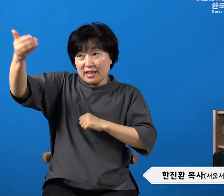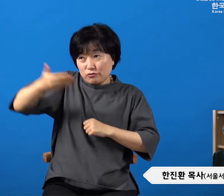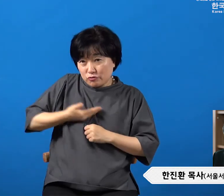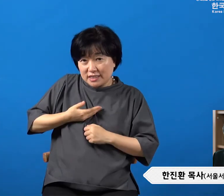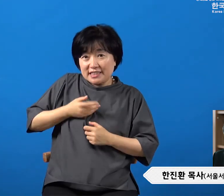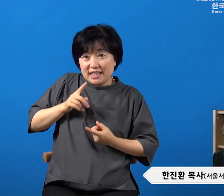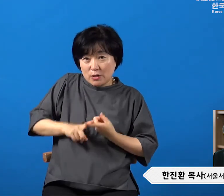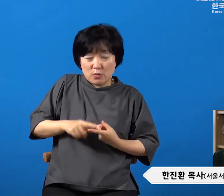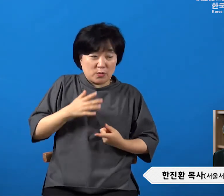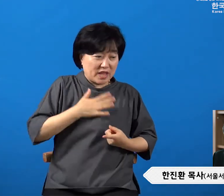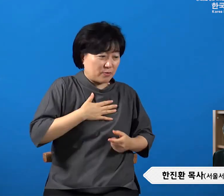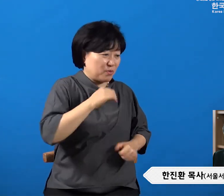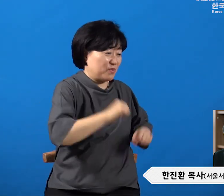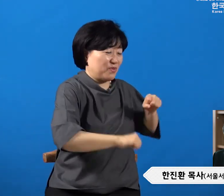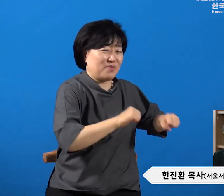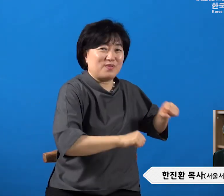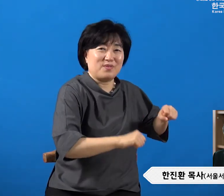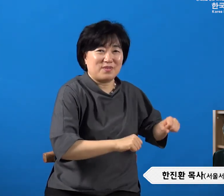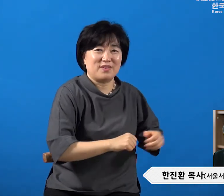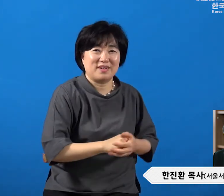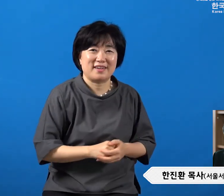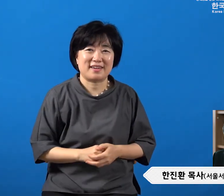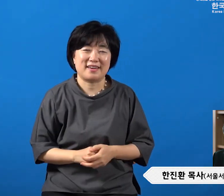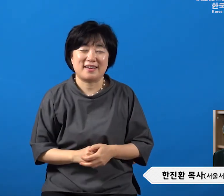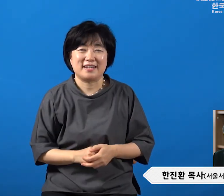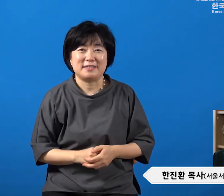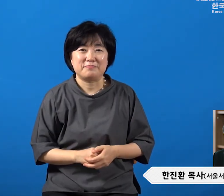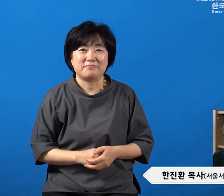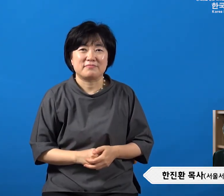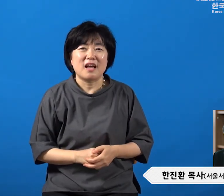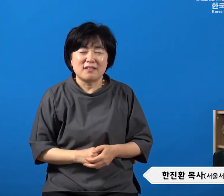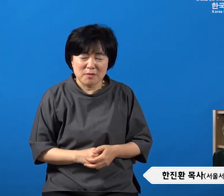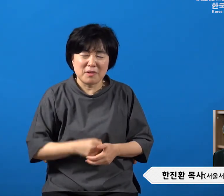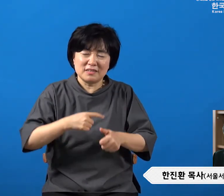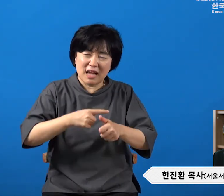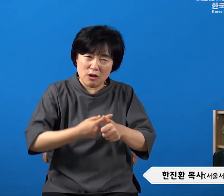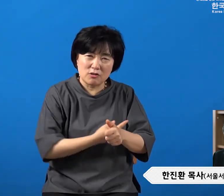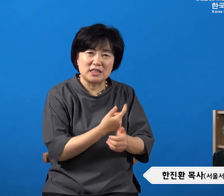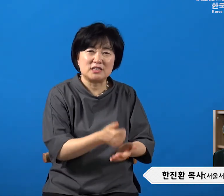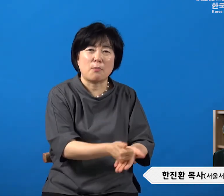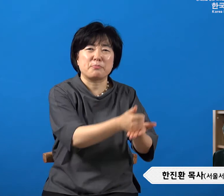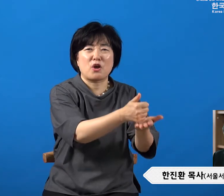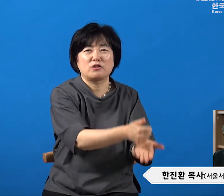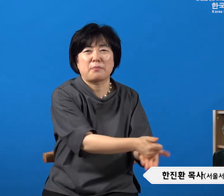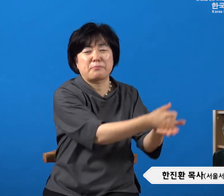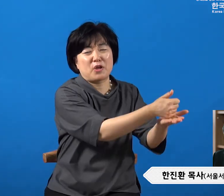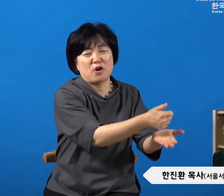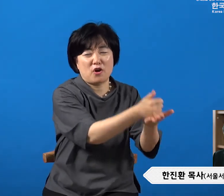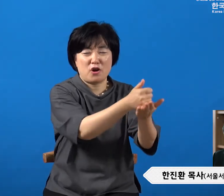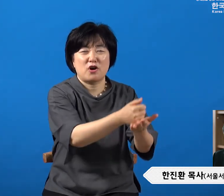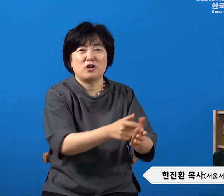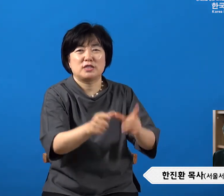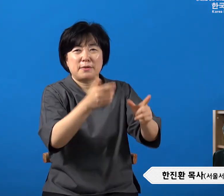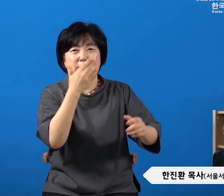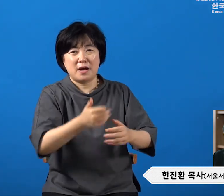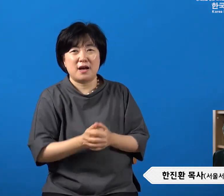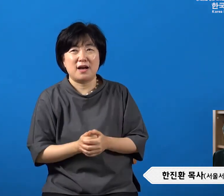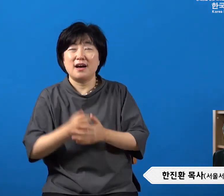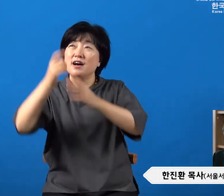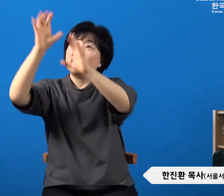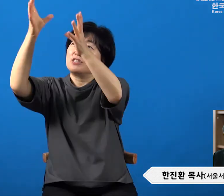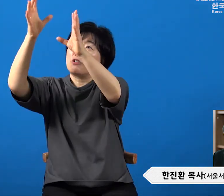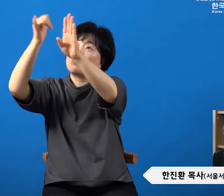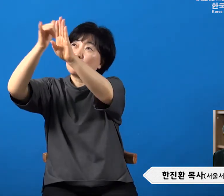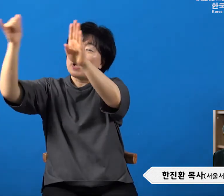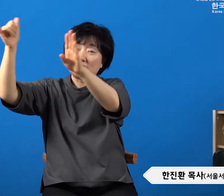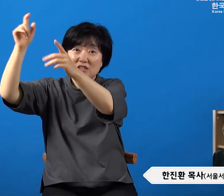대로 나도 하기만 하면 됩니다. 그러면 섬김의 삶을 살 수 있습니다. 우리 천국